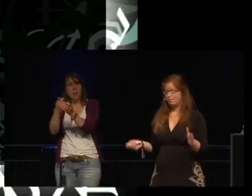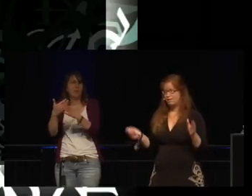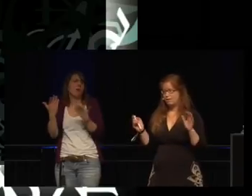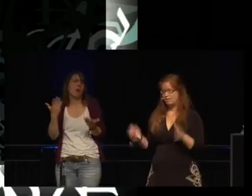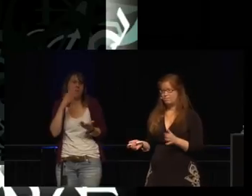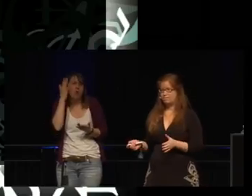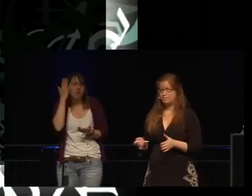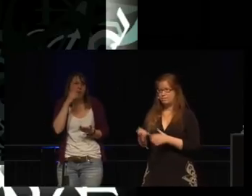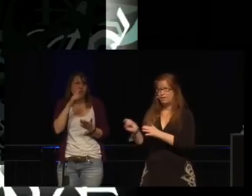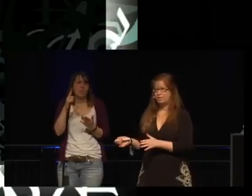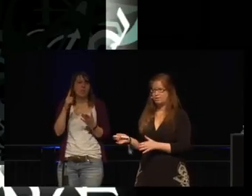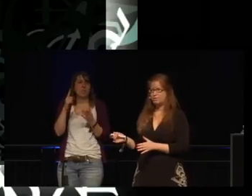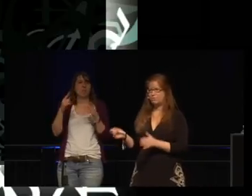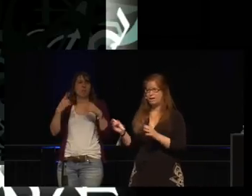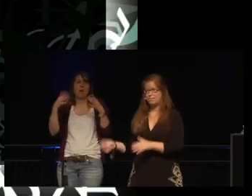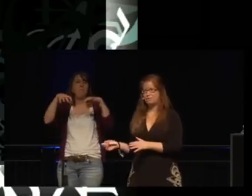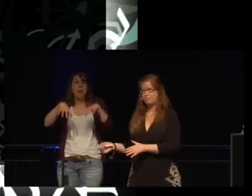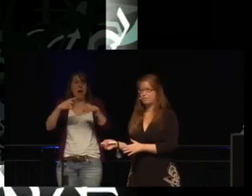un banco. Así que